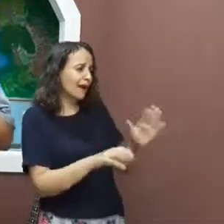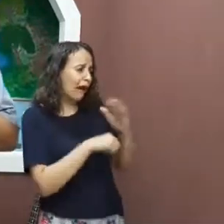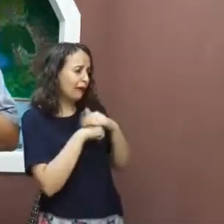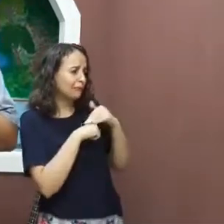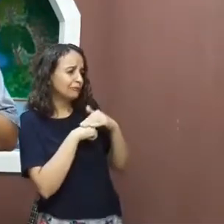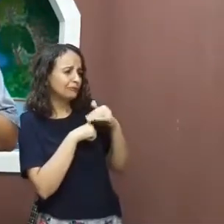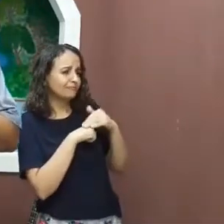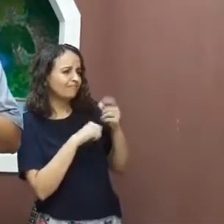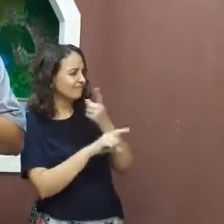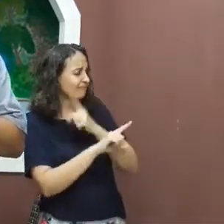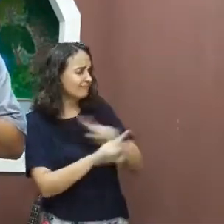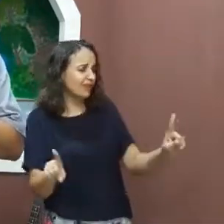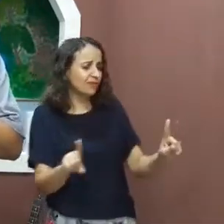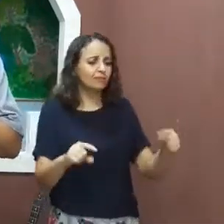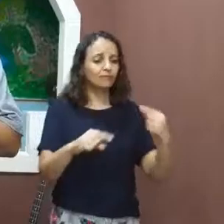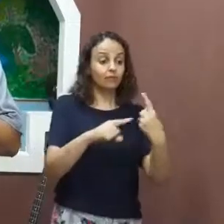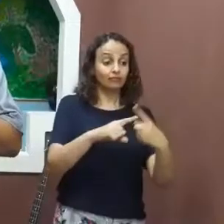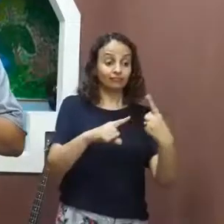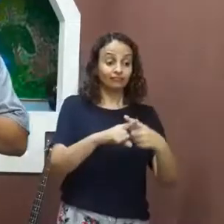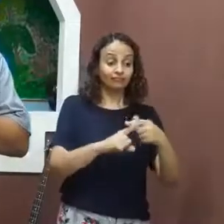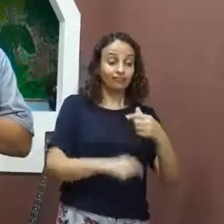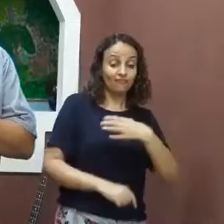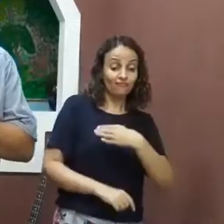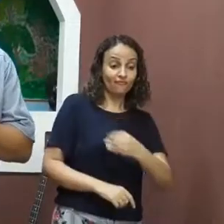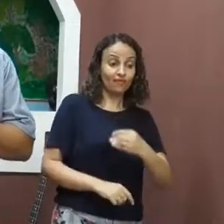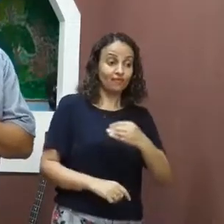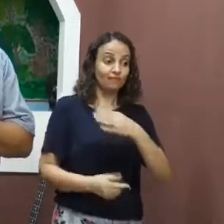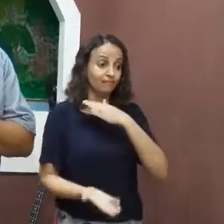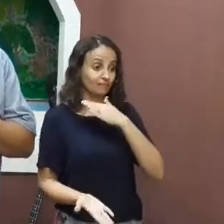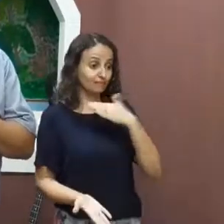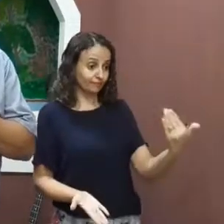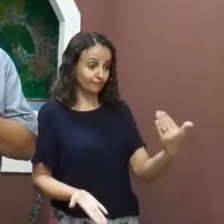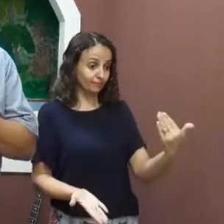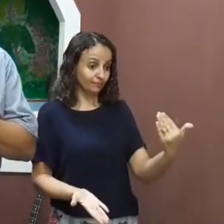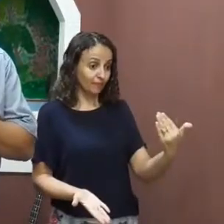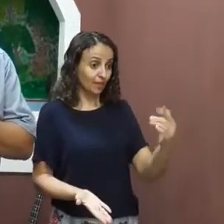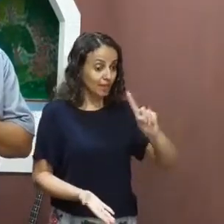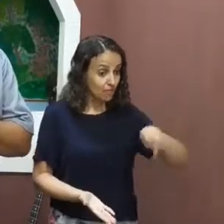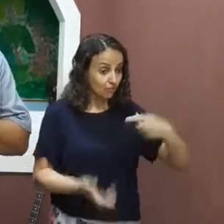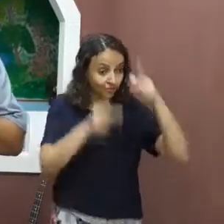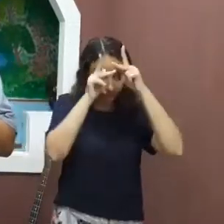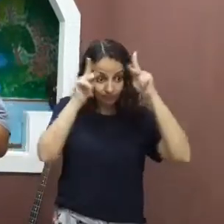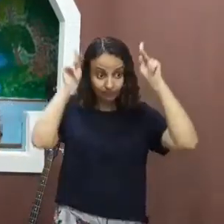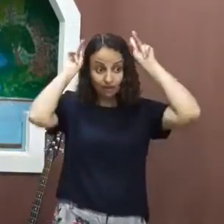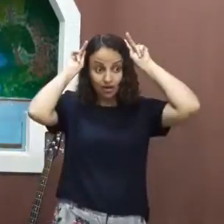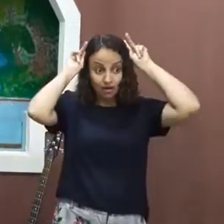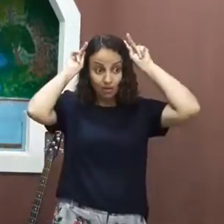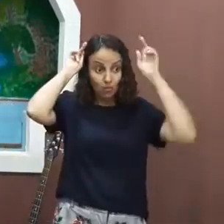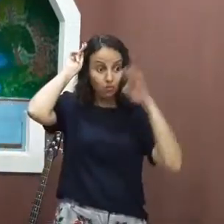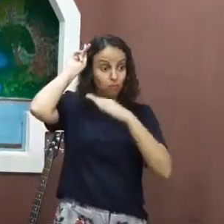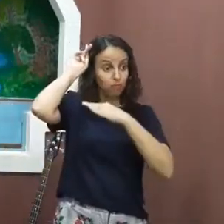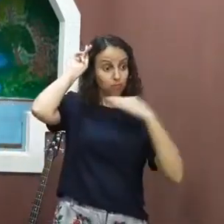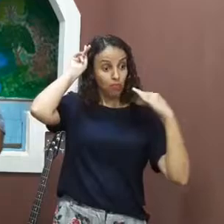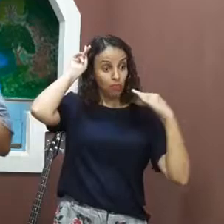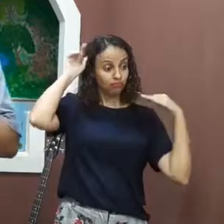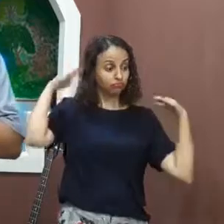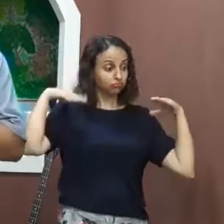existem. Depois que Herodes morreu, um anjo do Senhor apareceu em sonho a José, no Egito, e